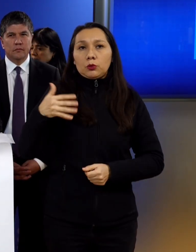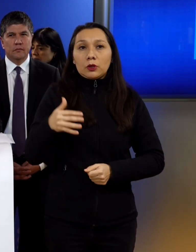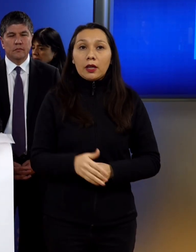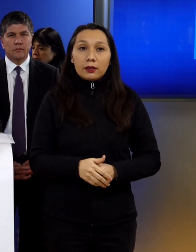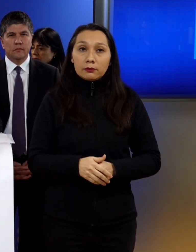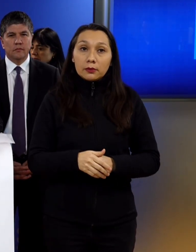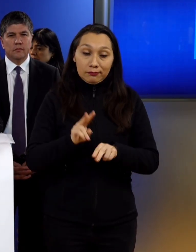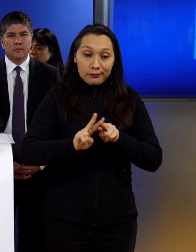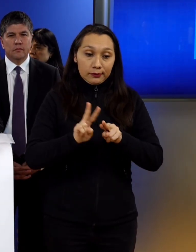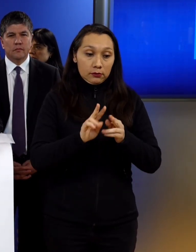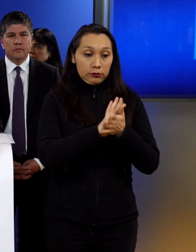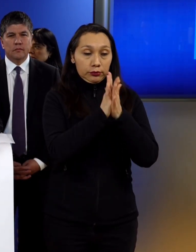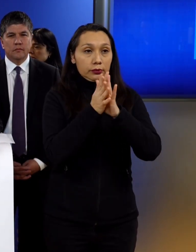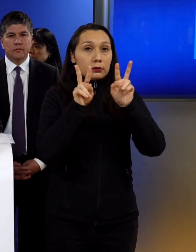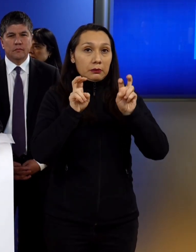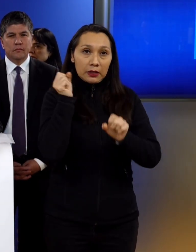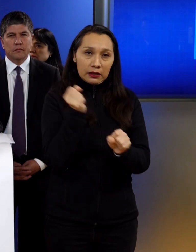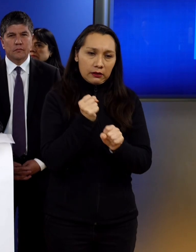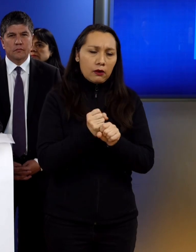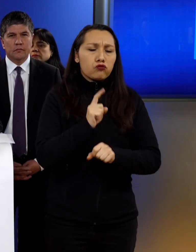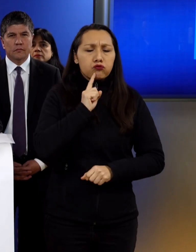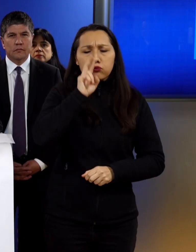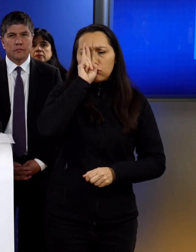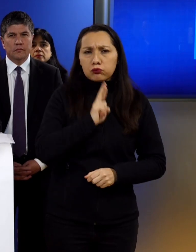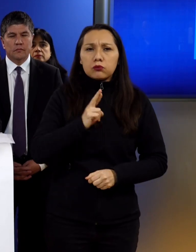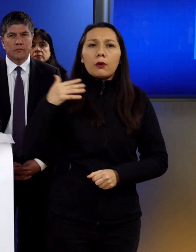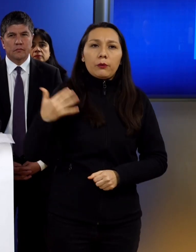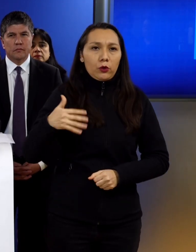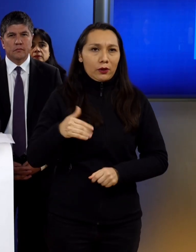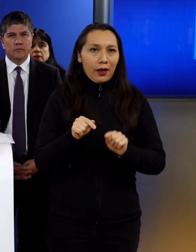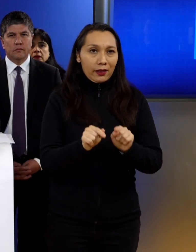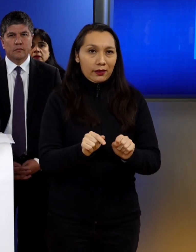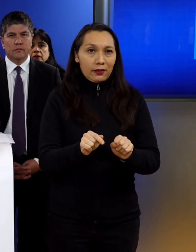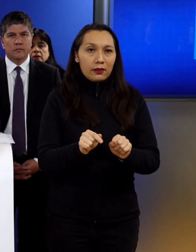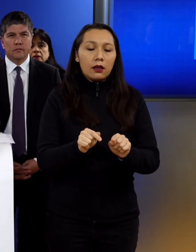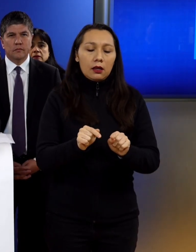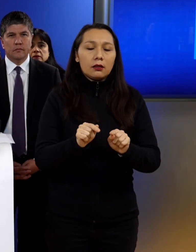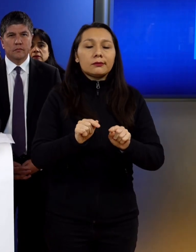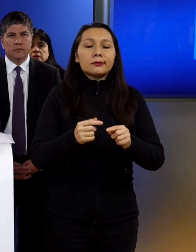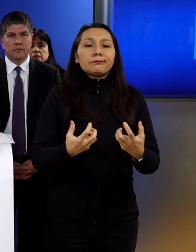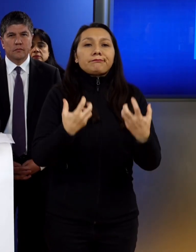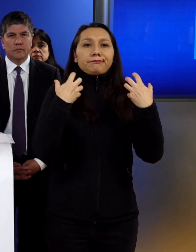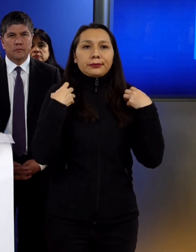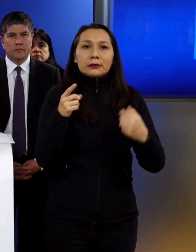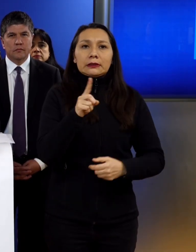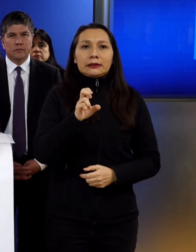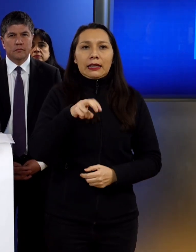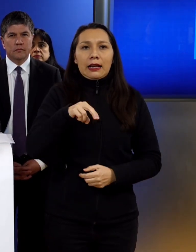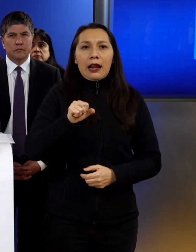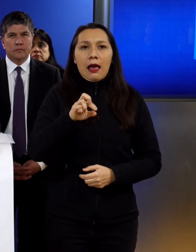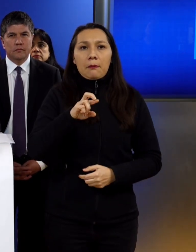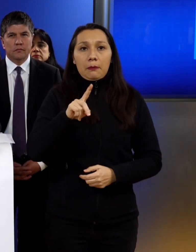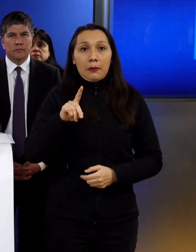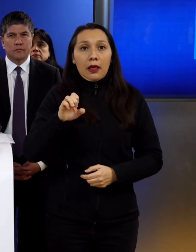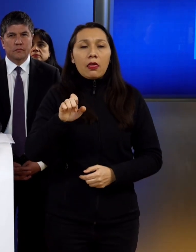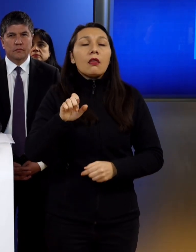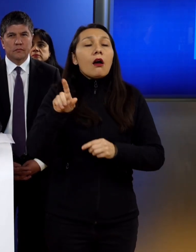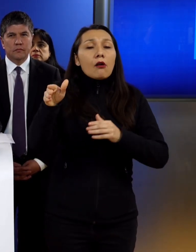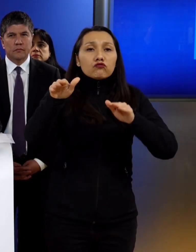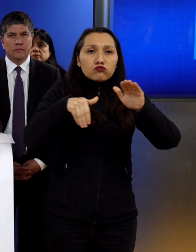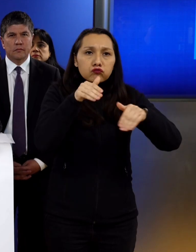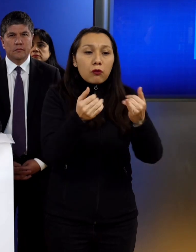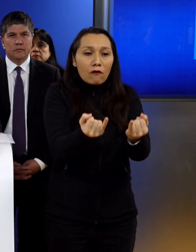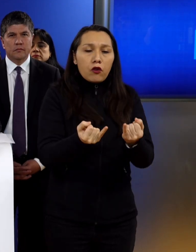Para desarrollar todo este trabajo hay un rol fundamental que desarrolla SENAPRED, que tiene que ver con convocar